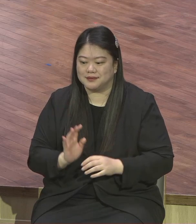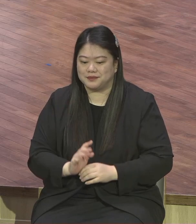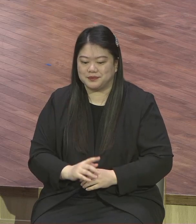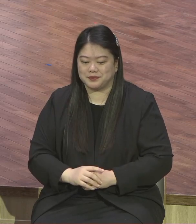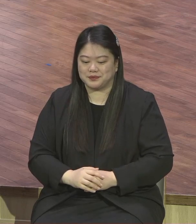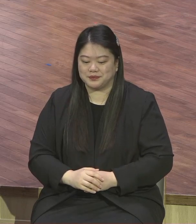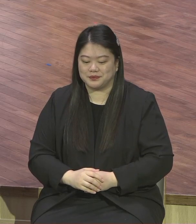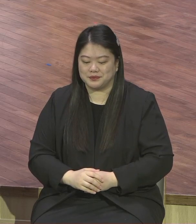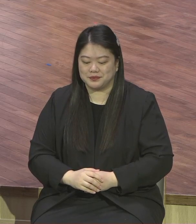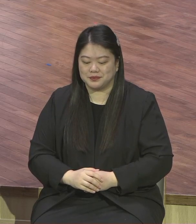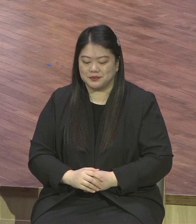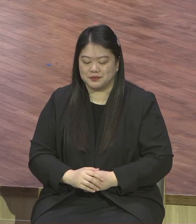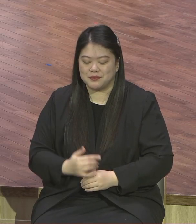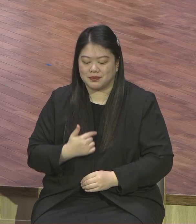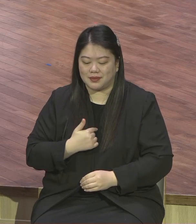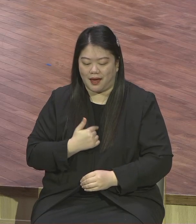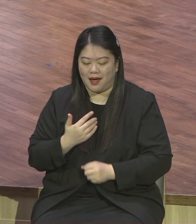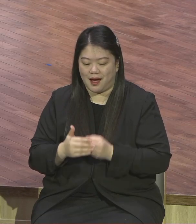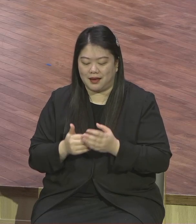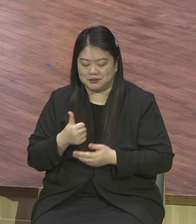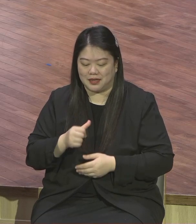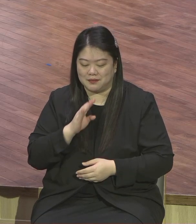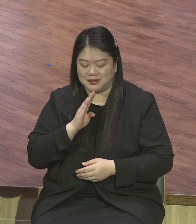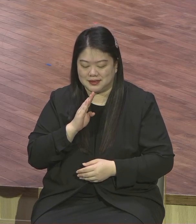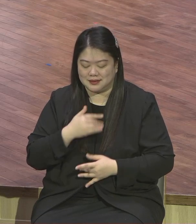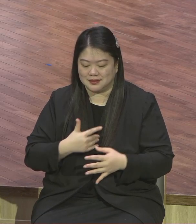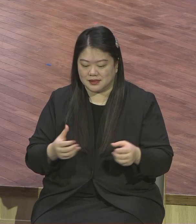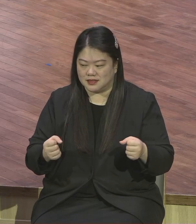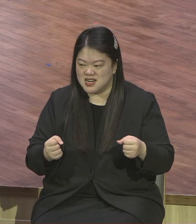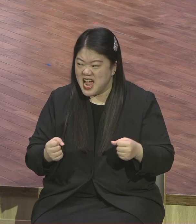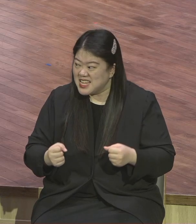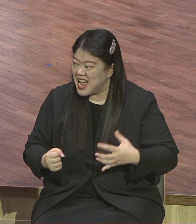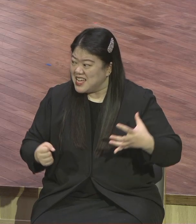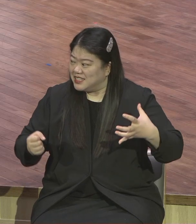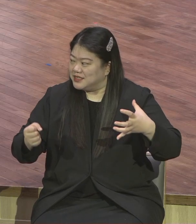누구냐? 그러죠.